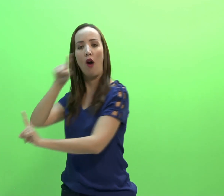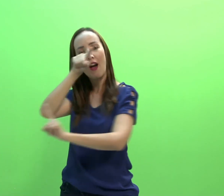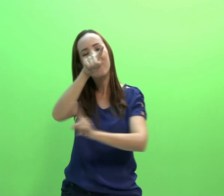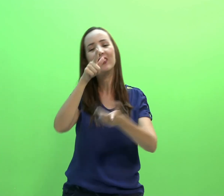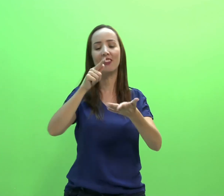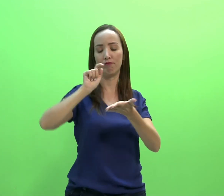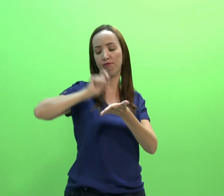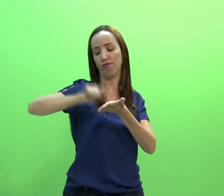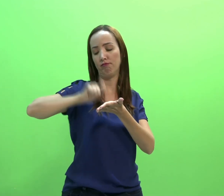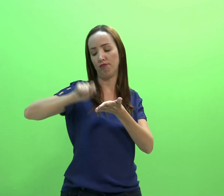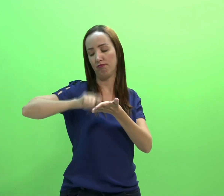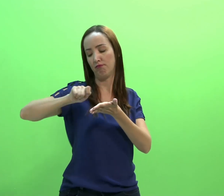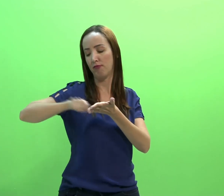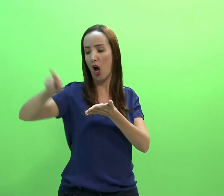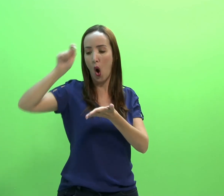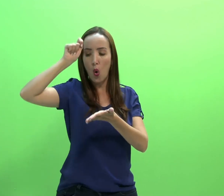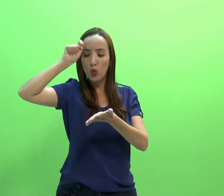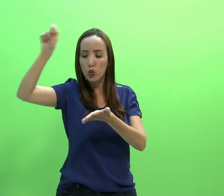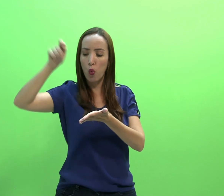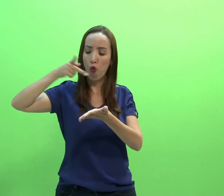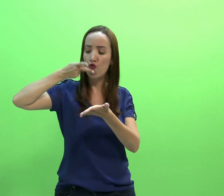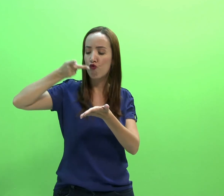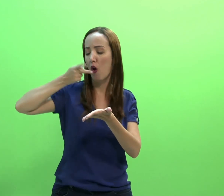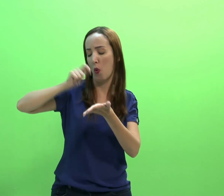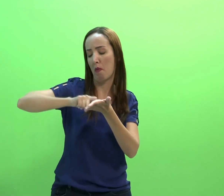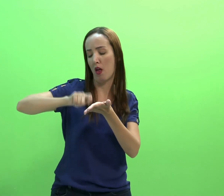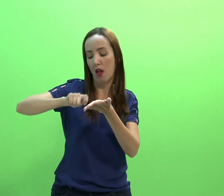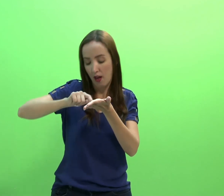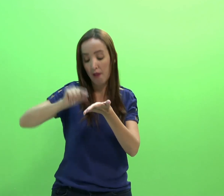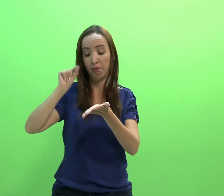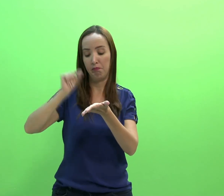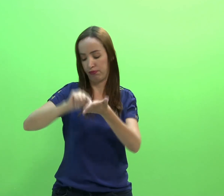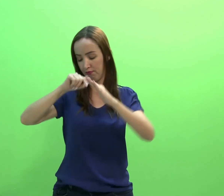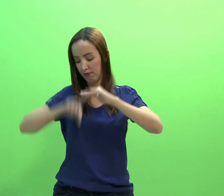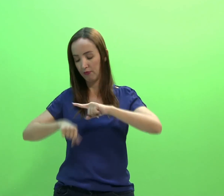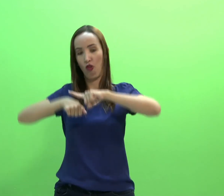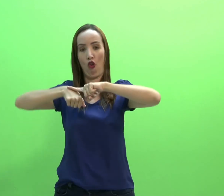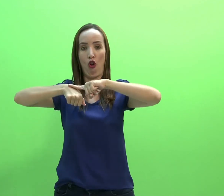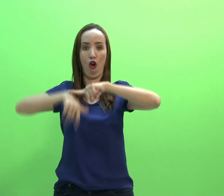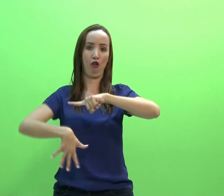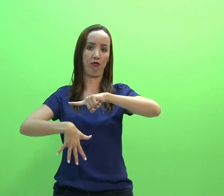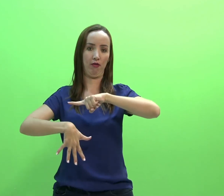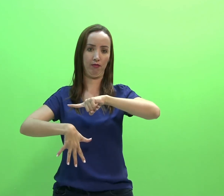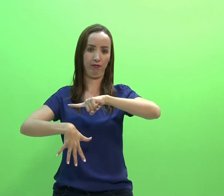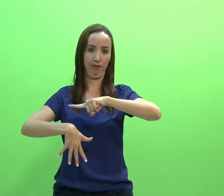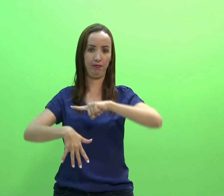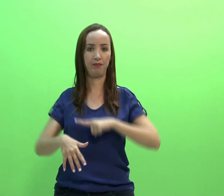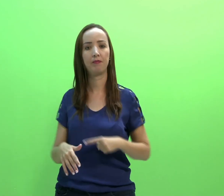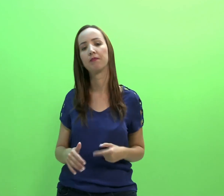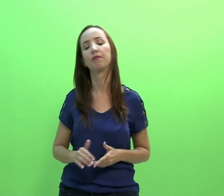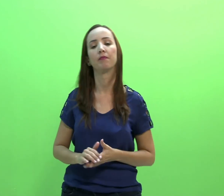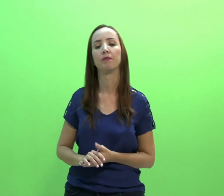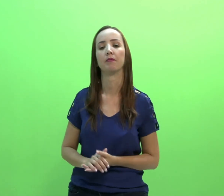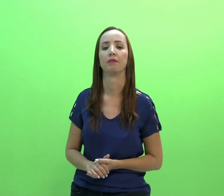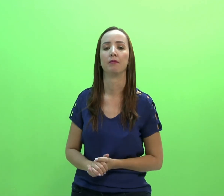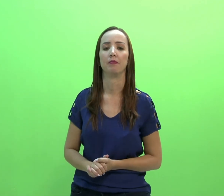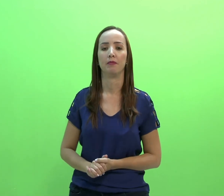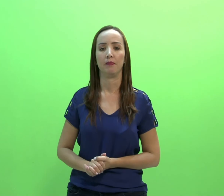referência, porque o trabalho não foi publicado. Então, isso você coloca lá na nota de rodapé.